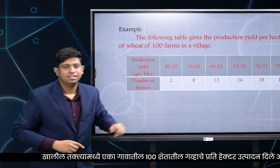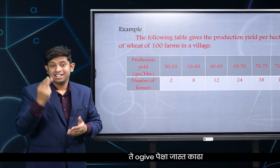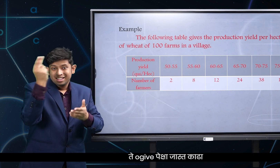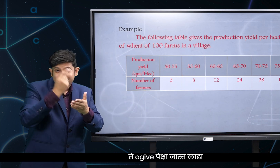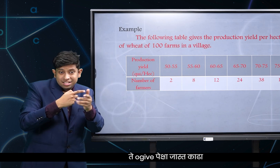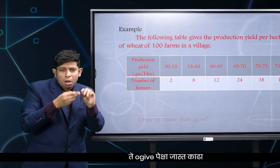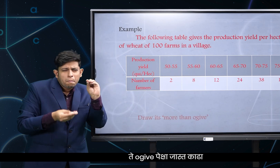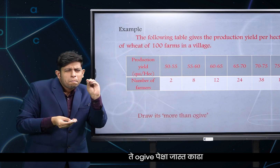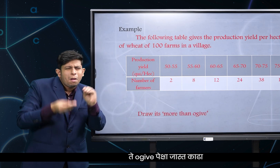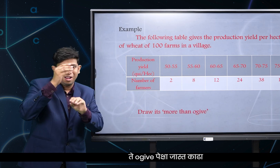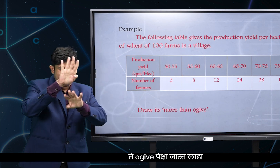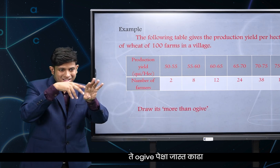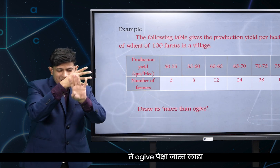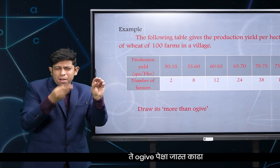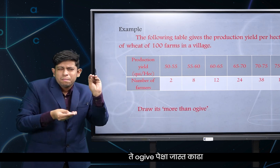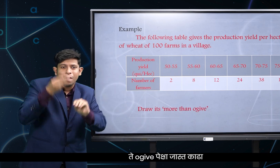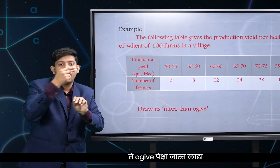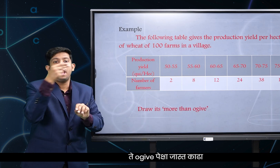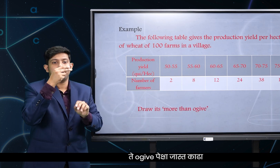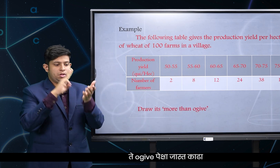ते ऑगिव्हपेक्षा जास्त काढा.